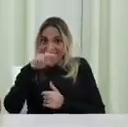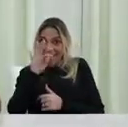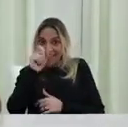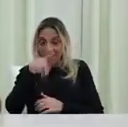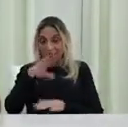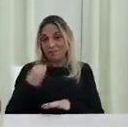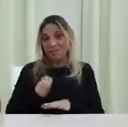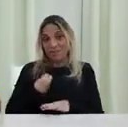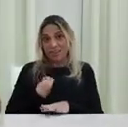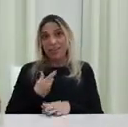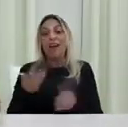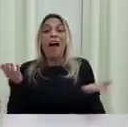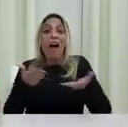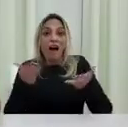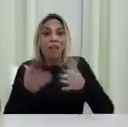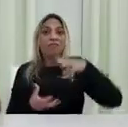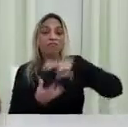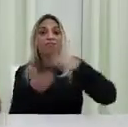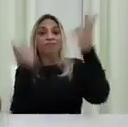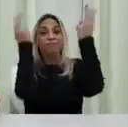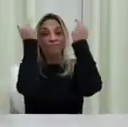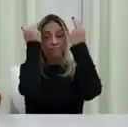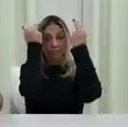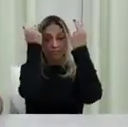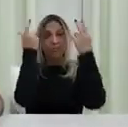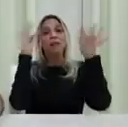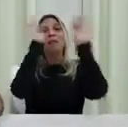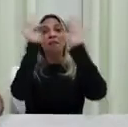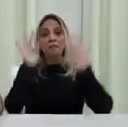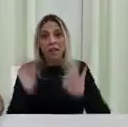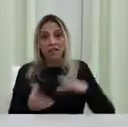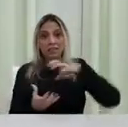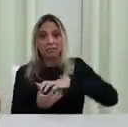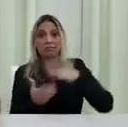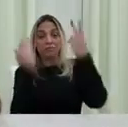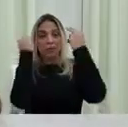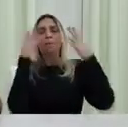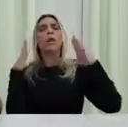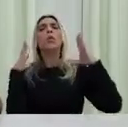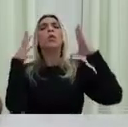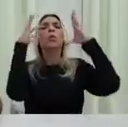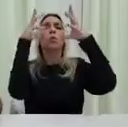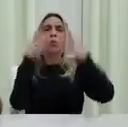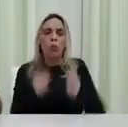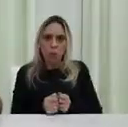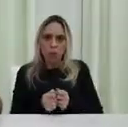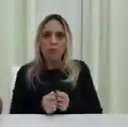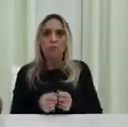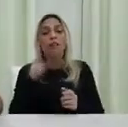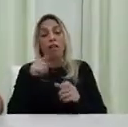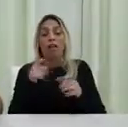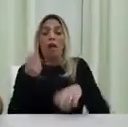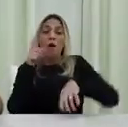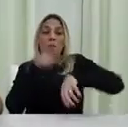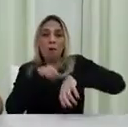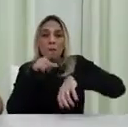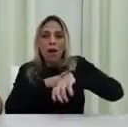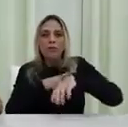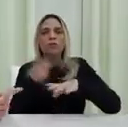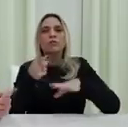presença. E estamos na Páscoa, né? Amanhã. Uma boa Páscoa a todo mundo, que Páscoa é um momento de